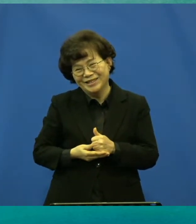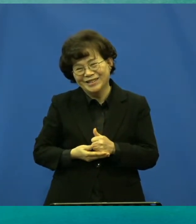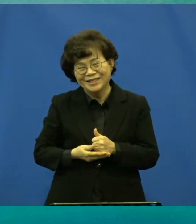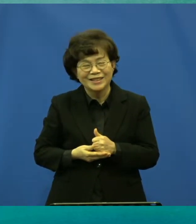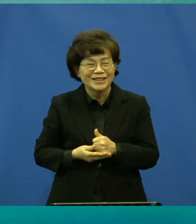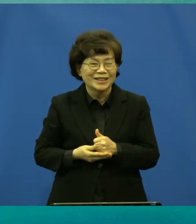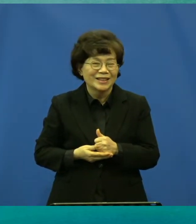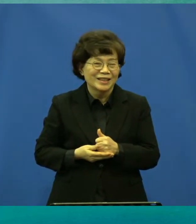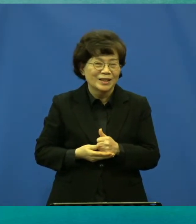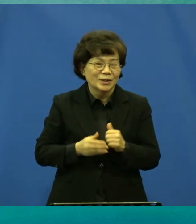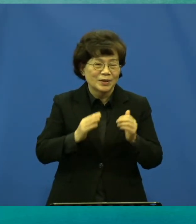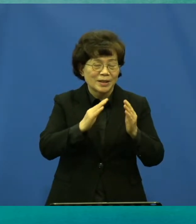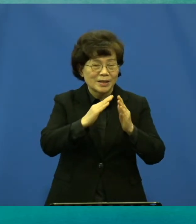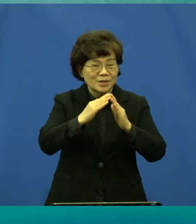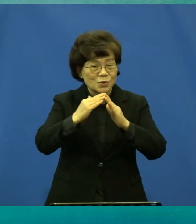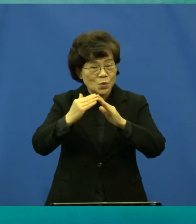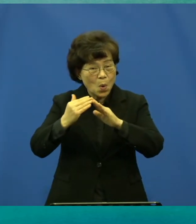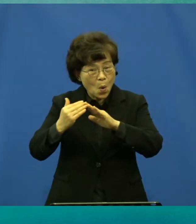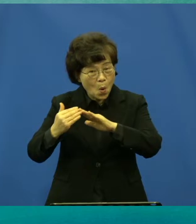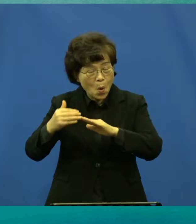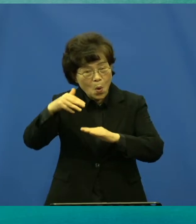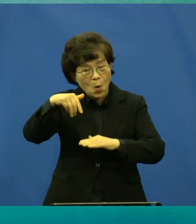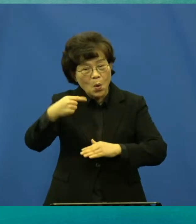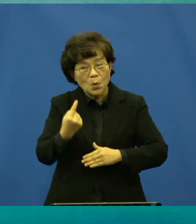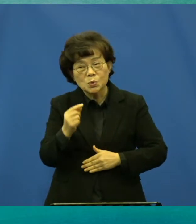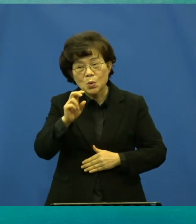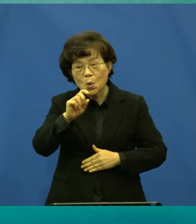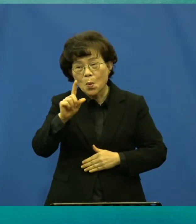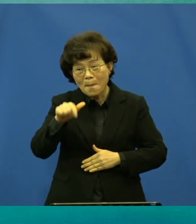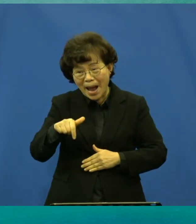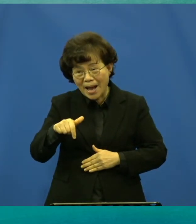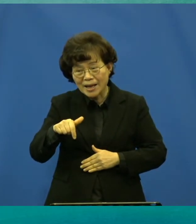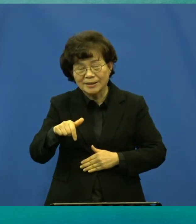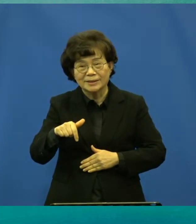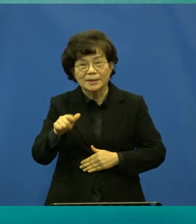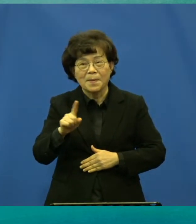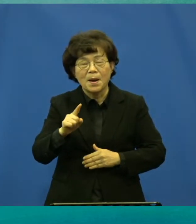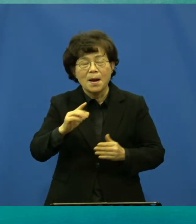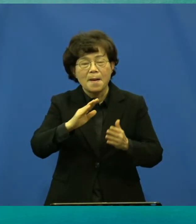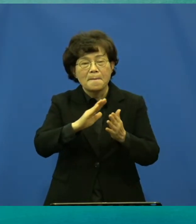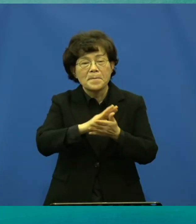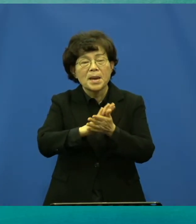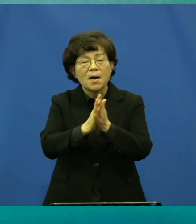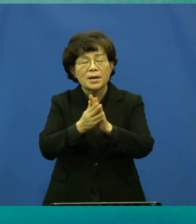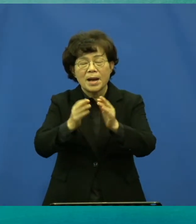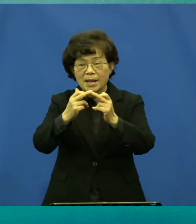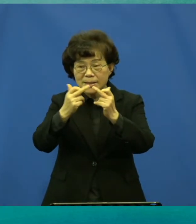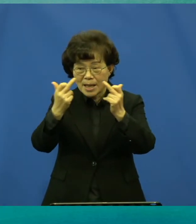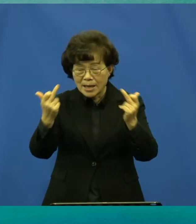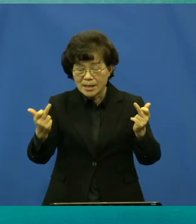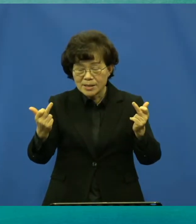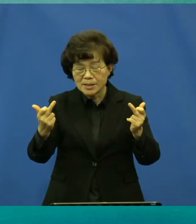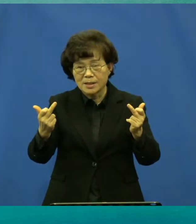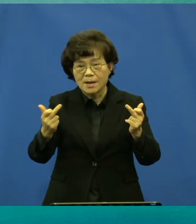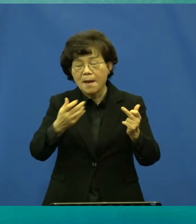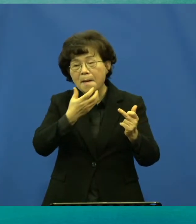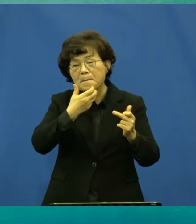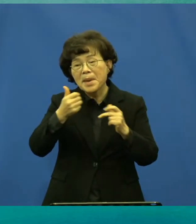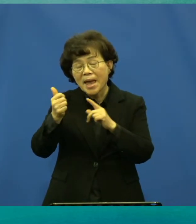여러분, 이 초막이라고 하면 연상되는 그림이 있습니다. 변화산에서 베드로가 주님에게